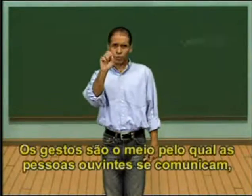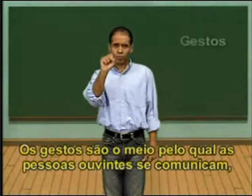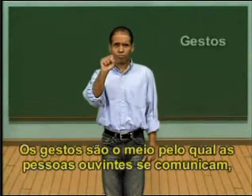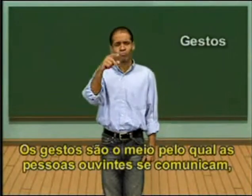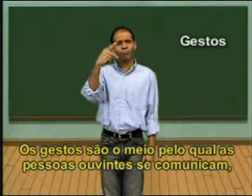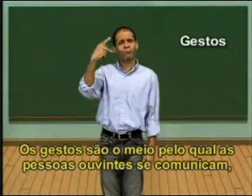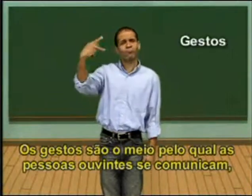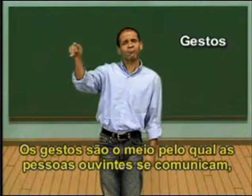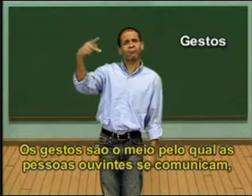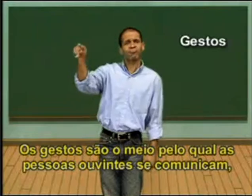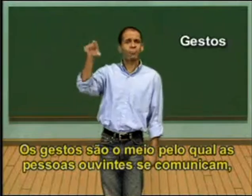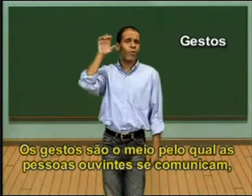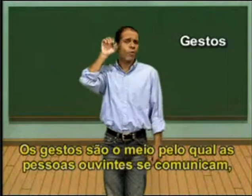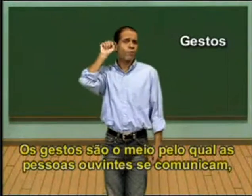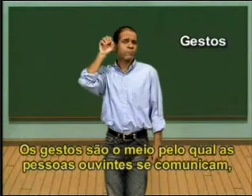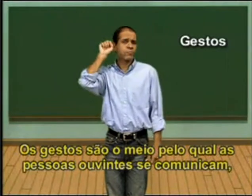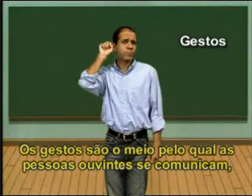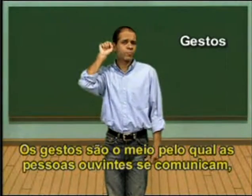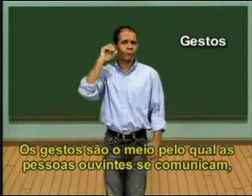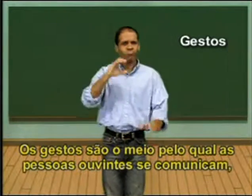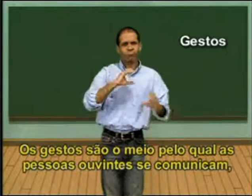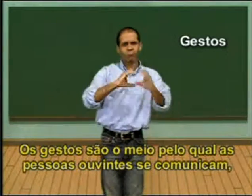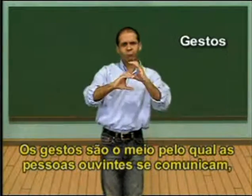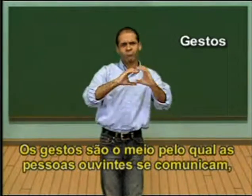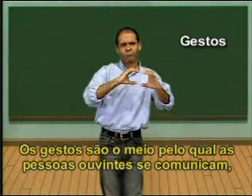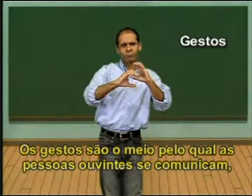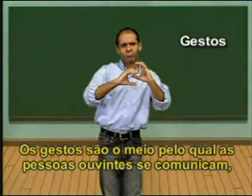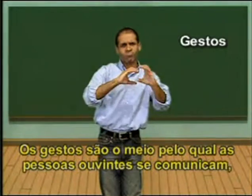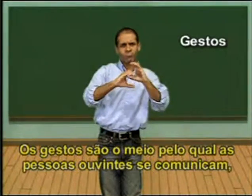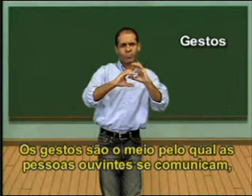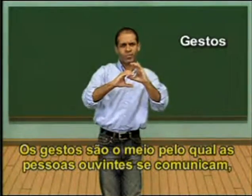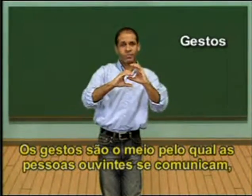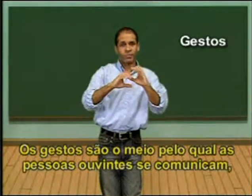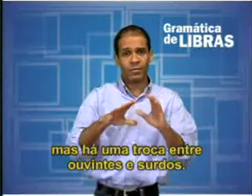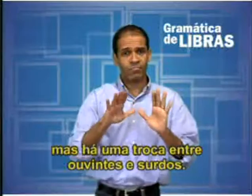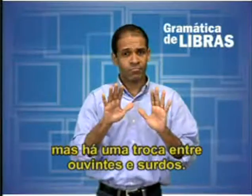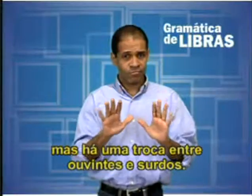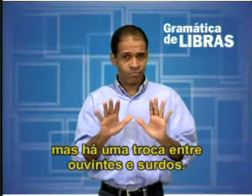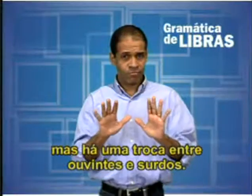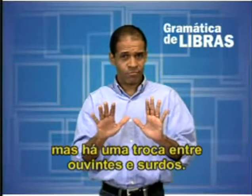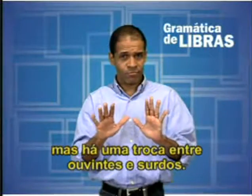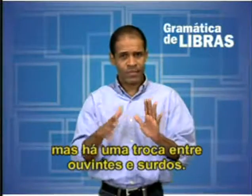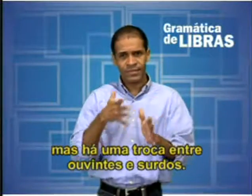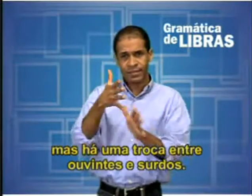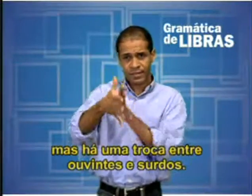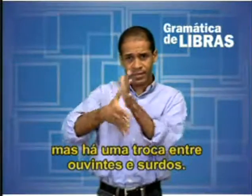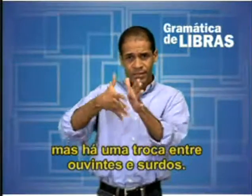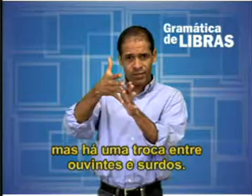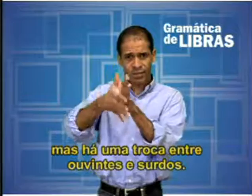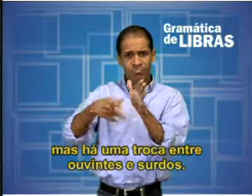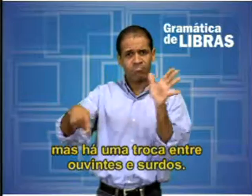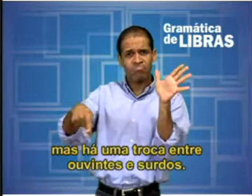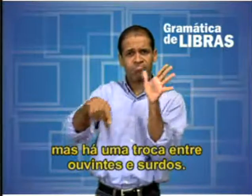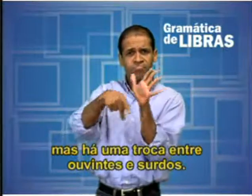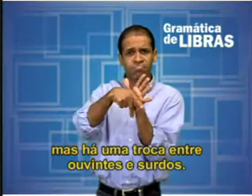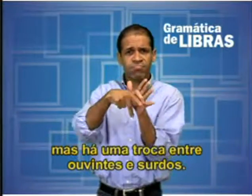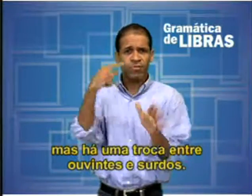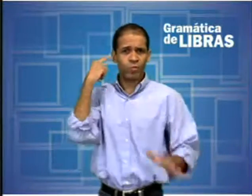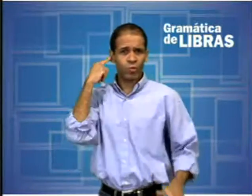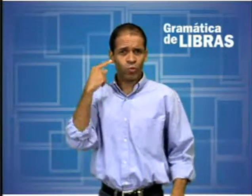Os gestos são um meio pelo qual as pessoas ouvintes se comunicam, mas há uma troca entre ouvintes e surdos.